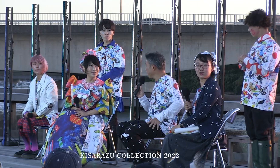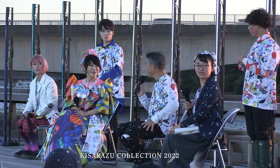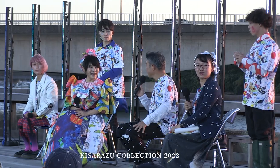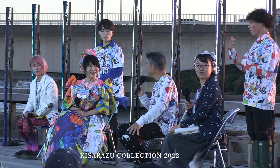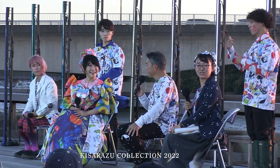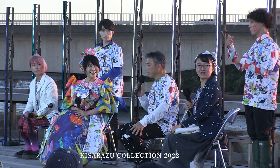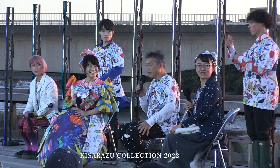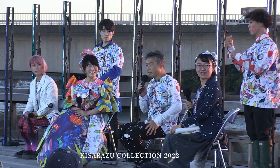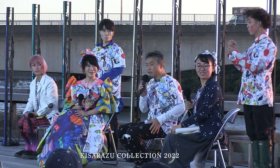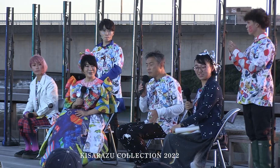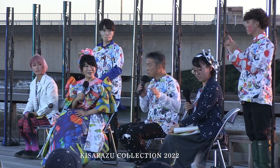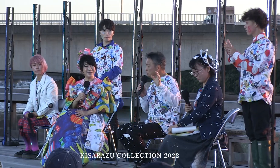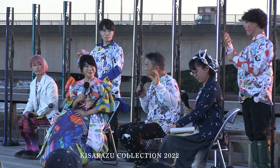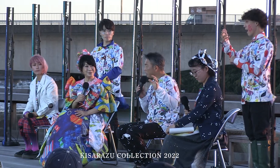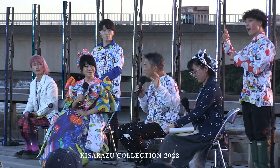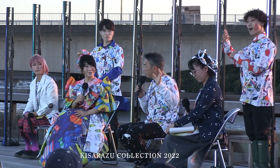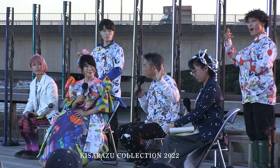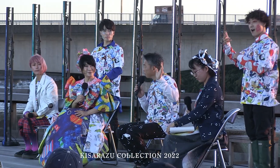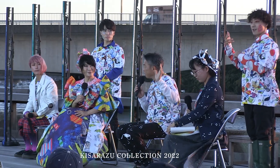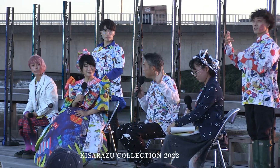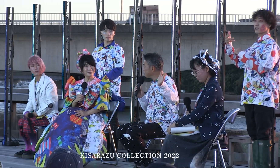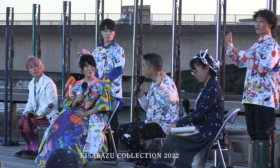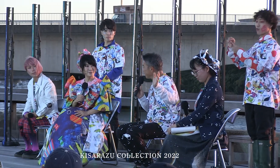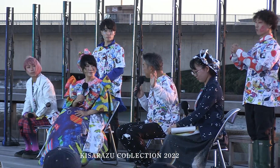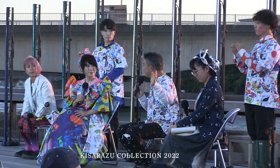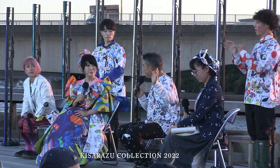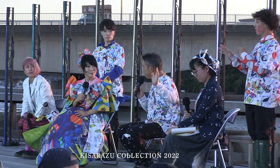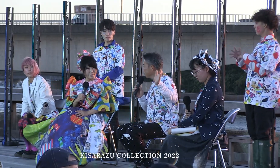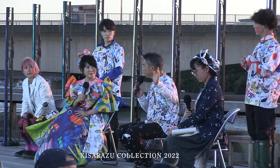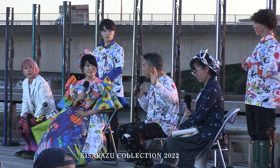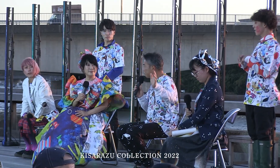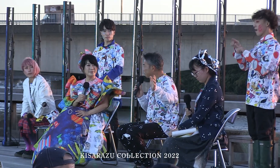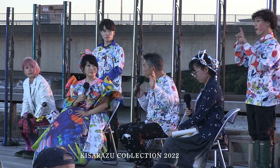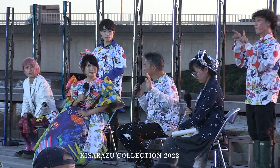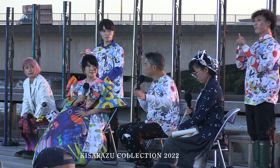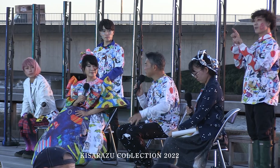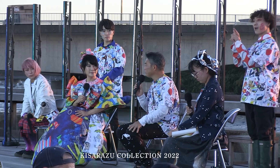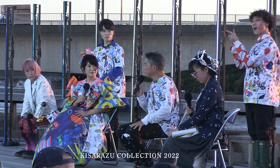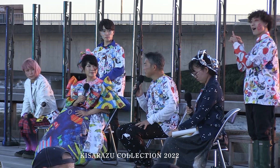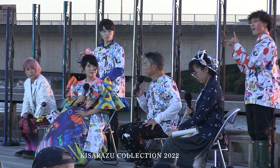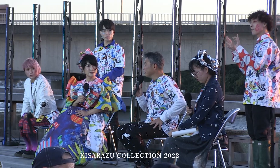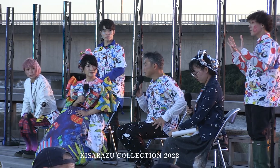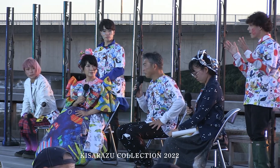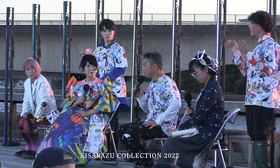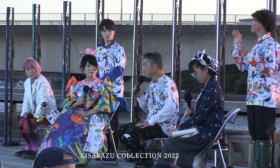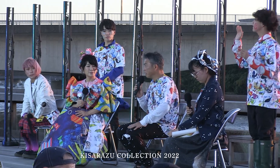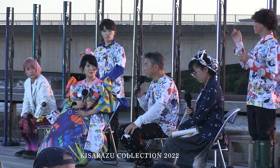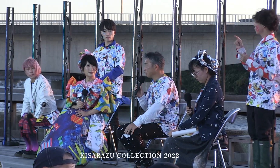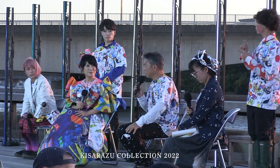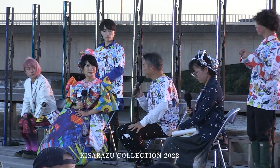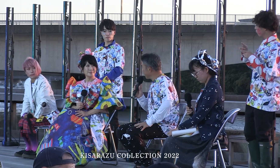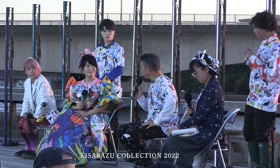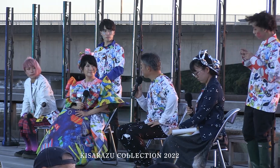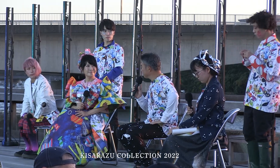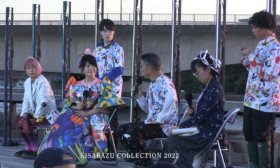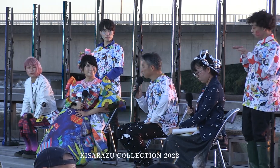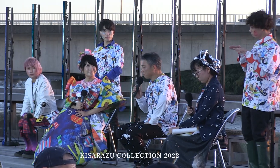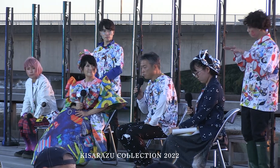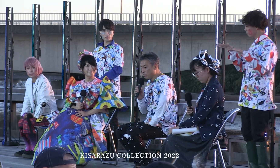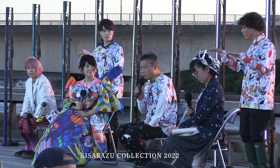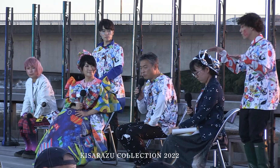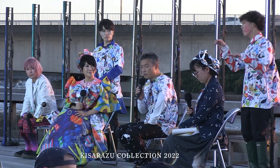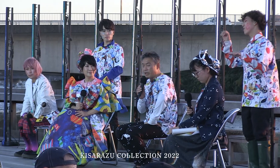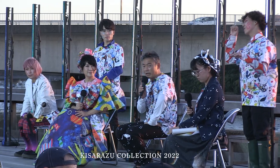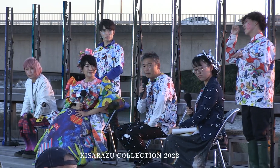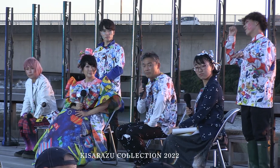はい。まあ、そんなPR もしてないんですけど、まあ、少しずつ伝わっていくといいかな